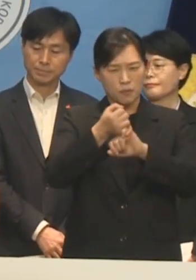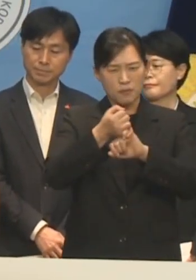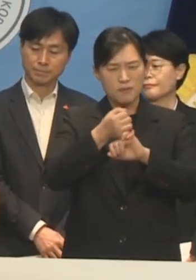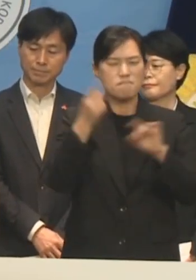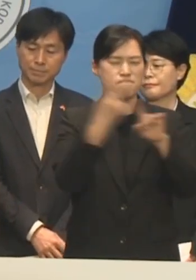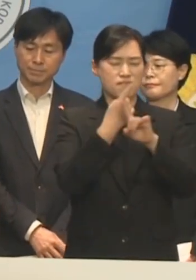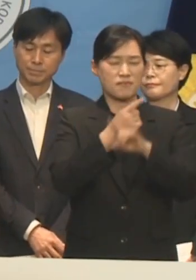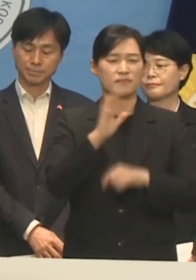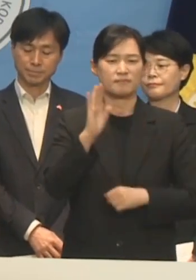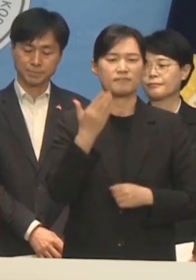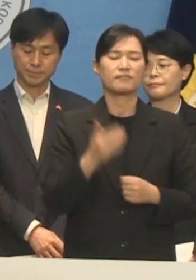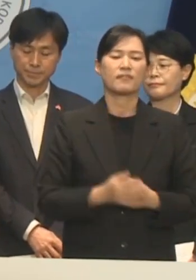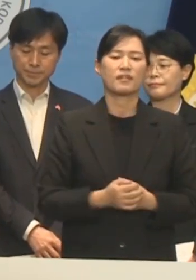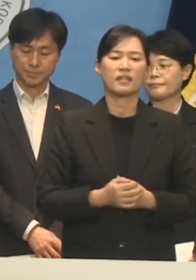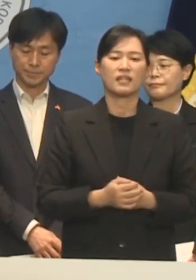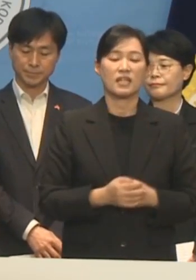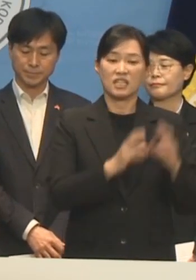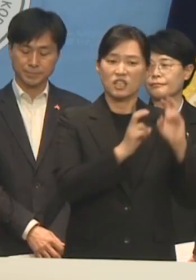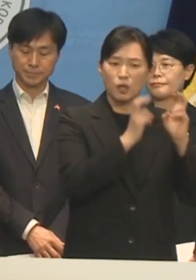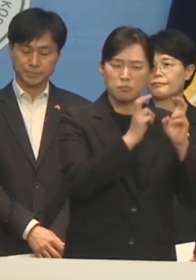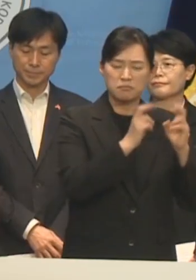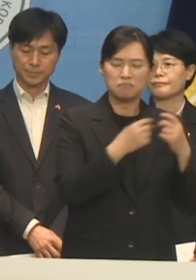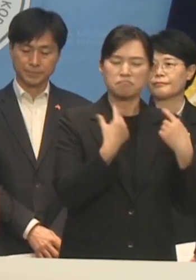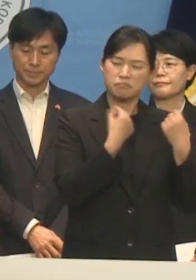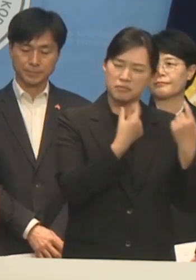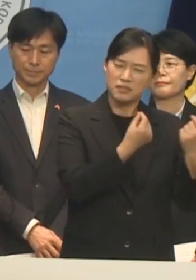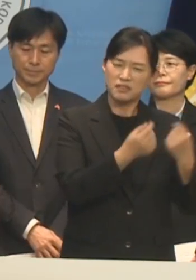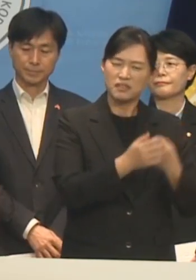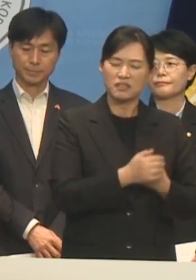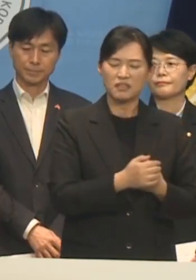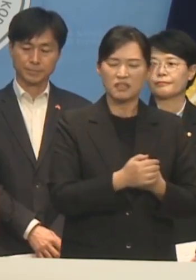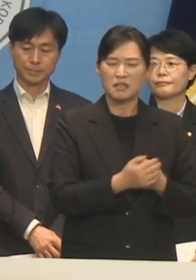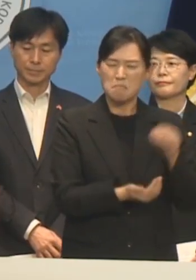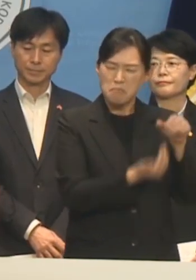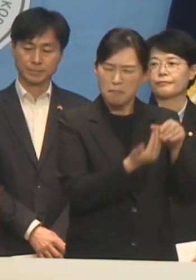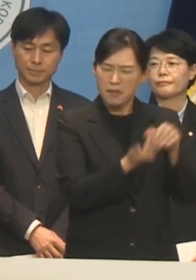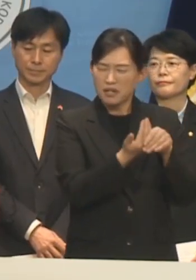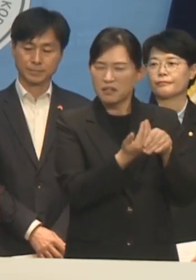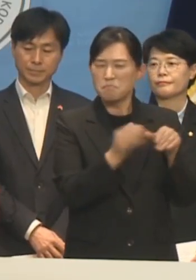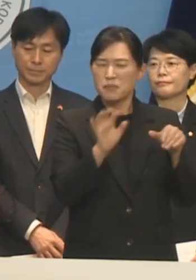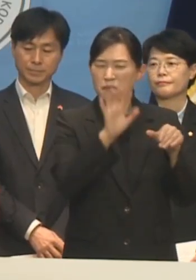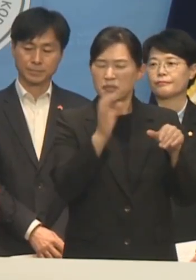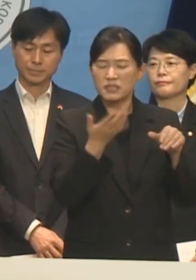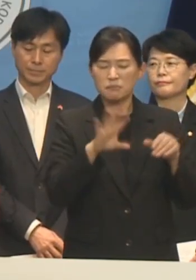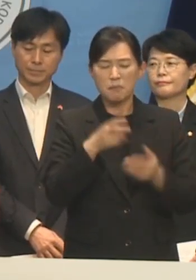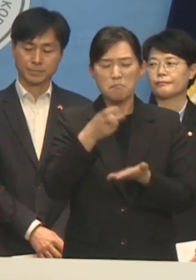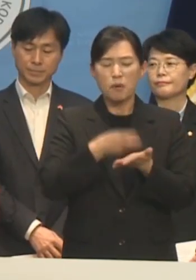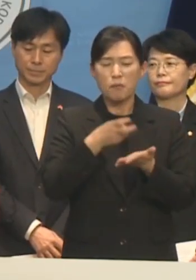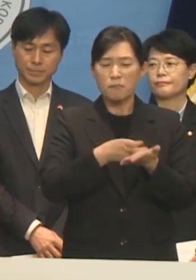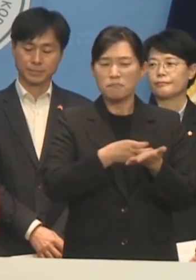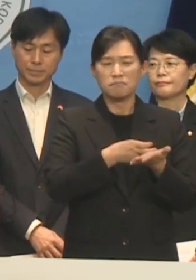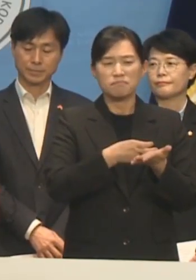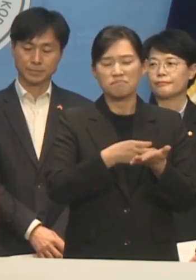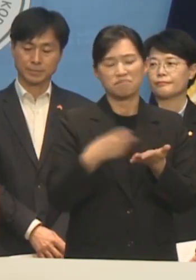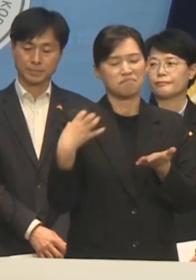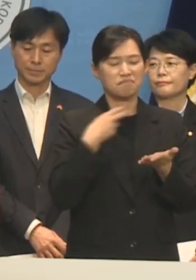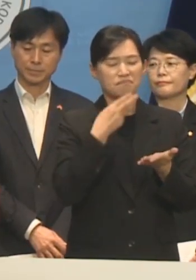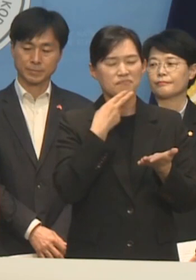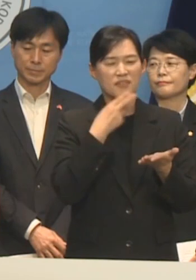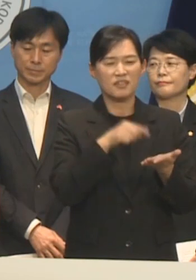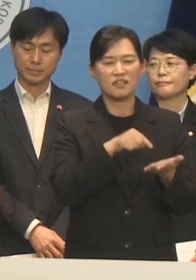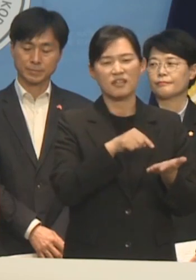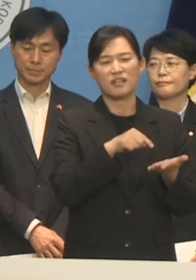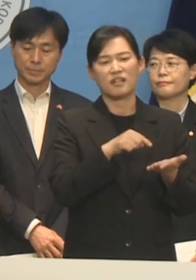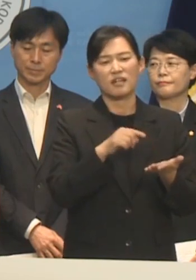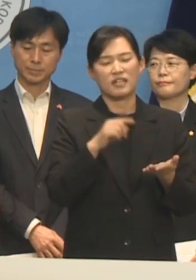보완해야 합니다. 기업은 여전히 중대재해와 참사를 일으키고도 법망을 빠져나갈